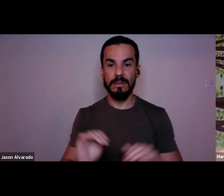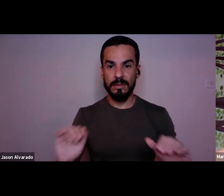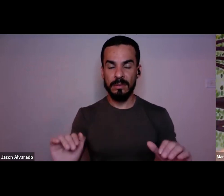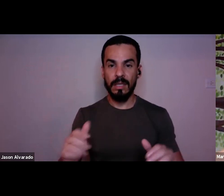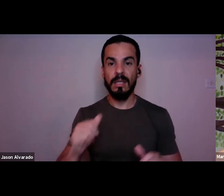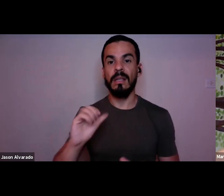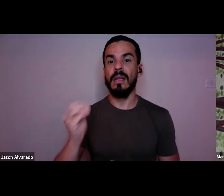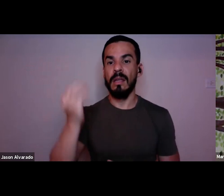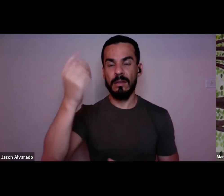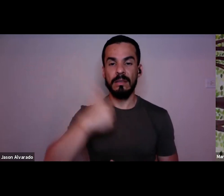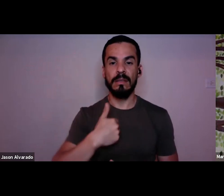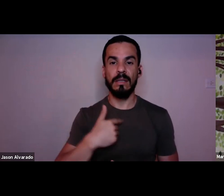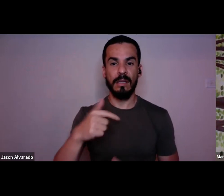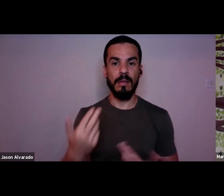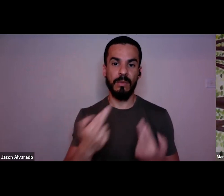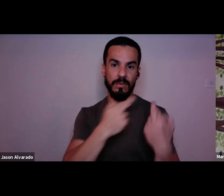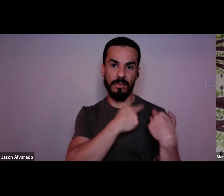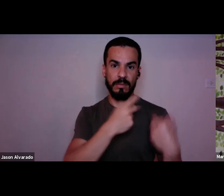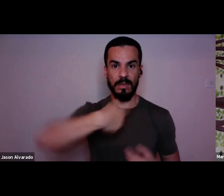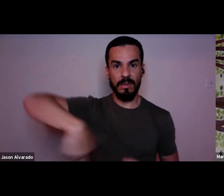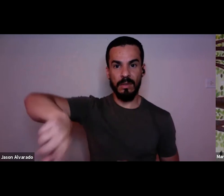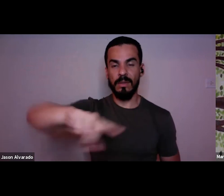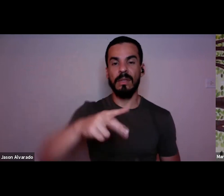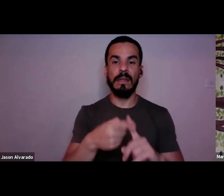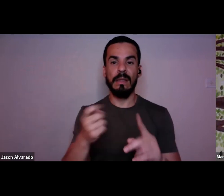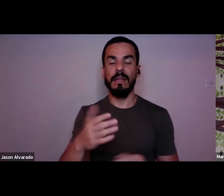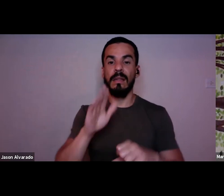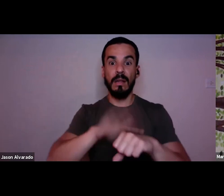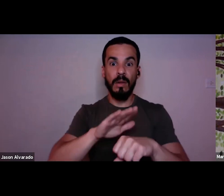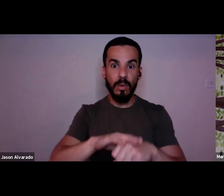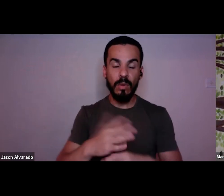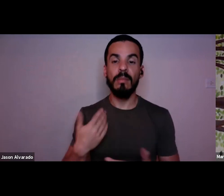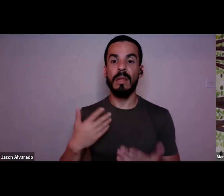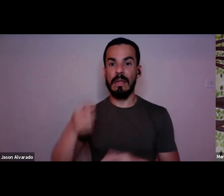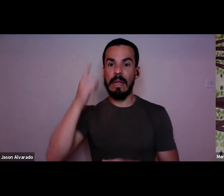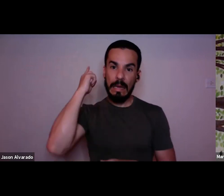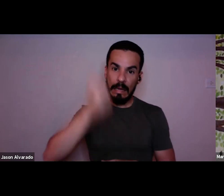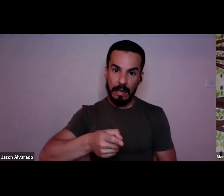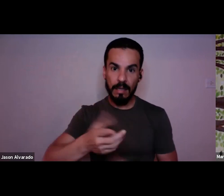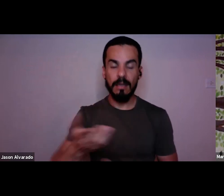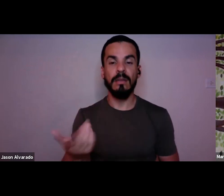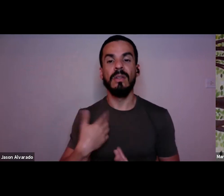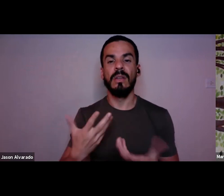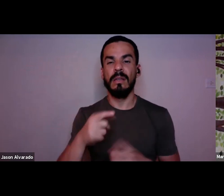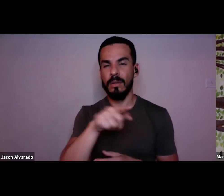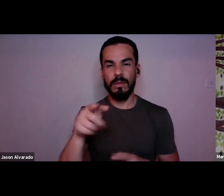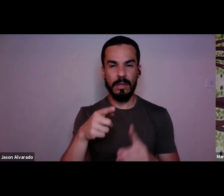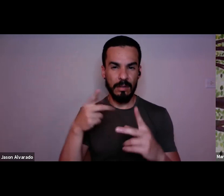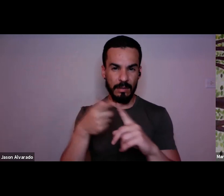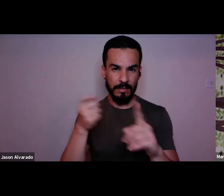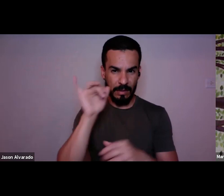adolescentes que tengamos a cargo sino que vamos a hacerlo desde la culpa desde la condena y y yo quisiera que te refieras a